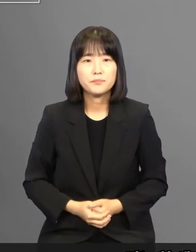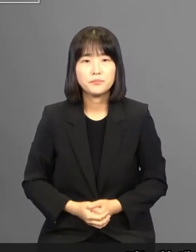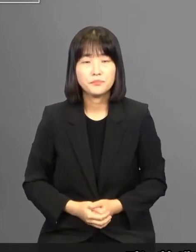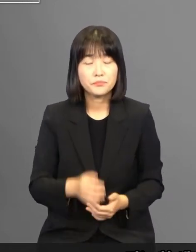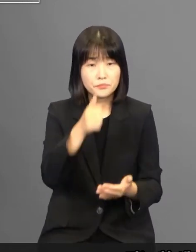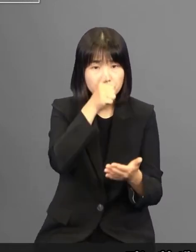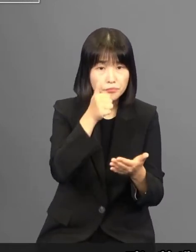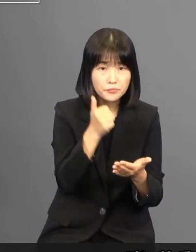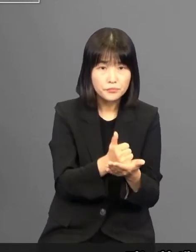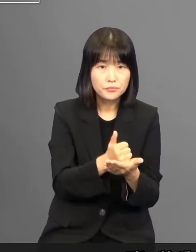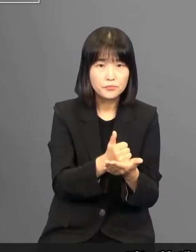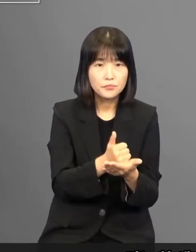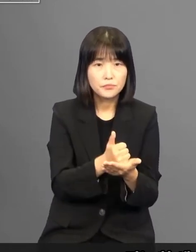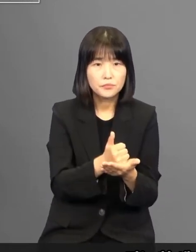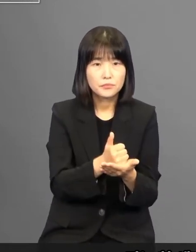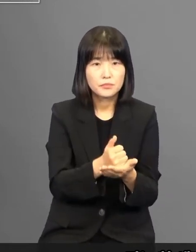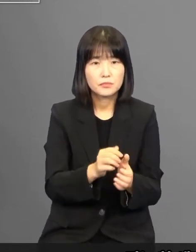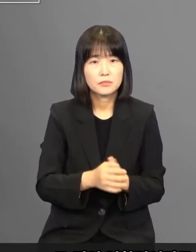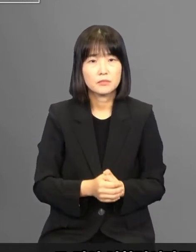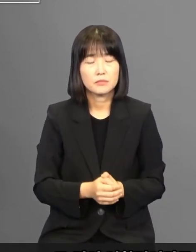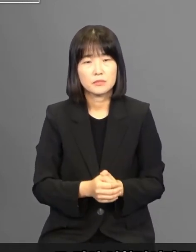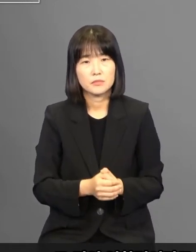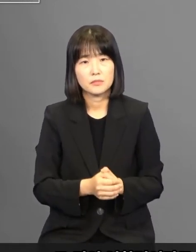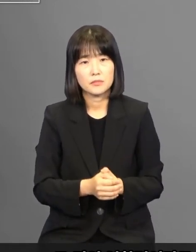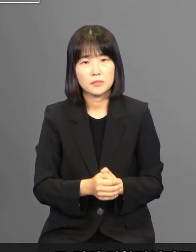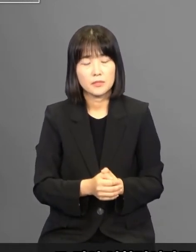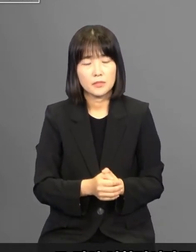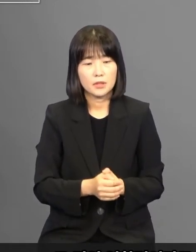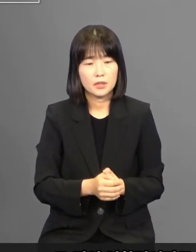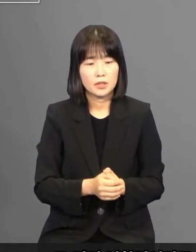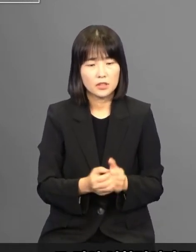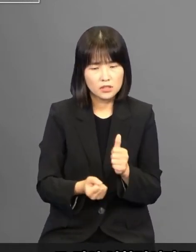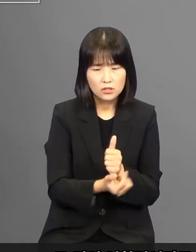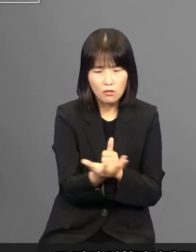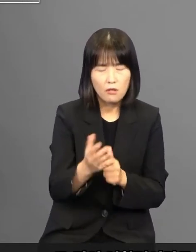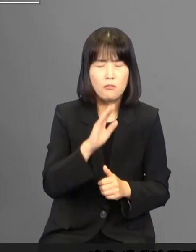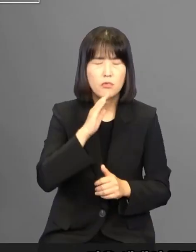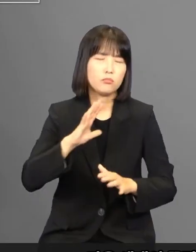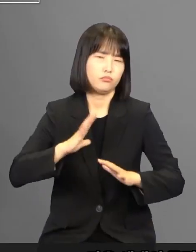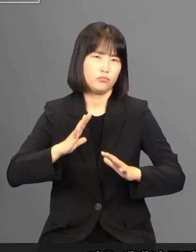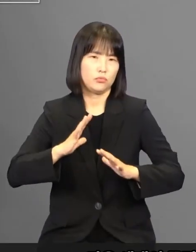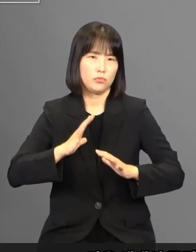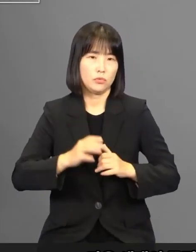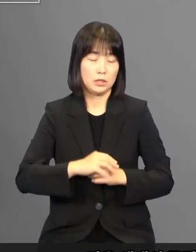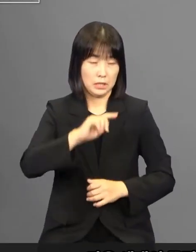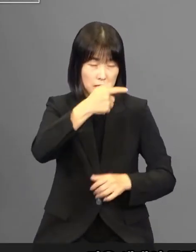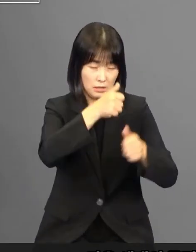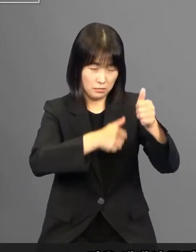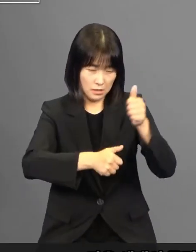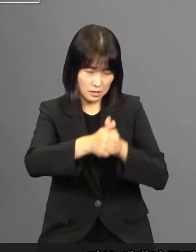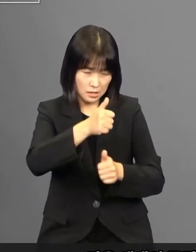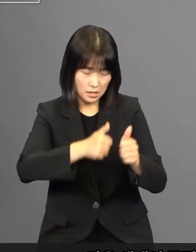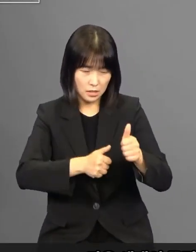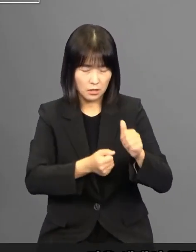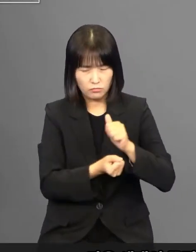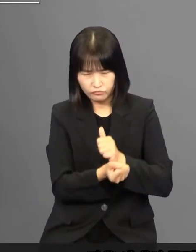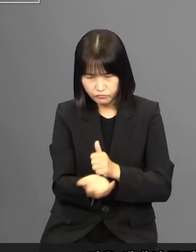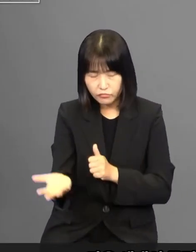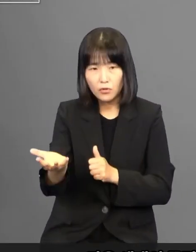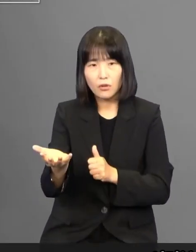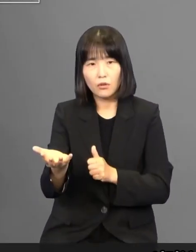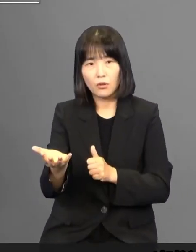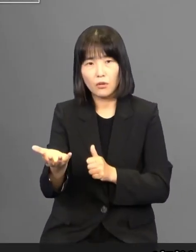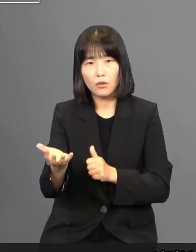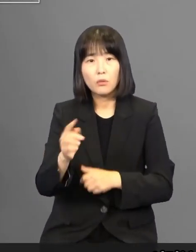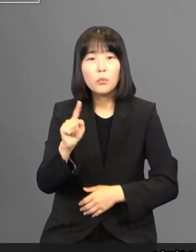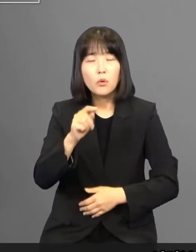죄는 한 세대로 끝나지가 않아요. 그 죄의 영향력이라고 하는 것은 이렇게 무서운 겁니다. 다음 세대에 끔찍한 영향력을 행사하는